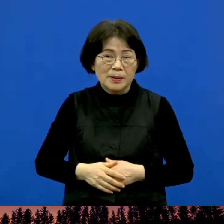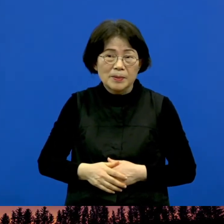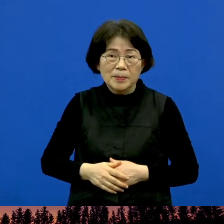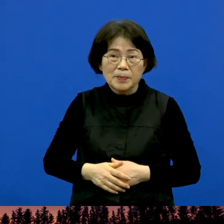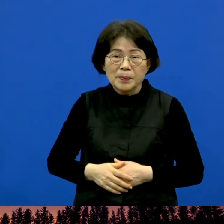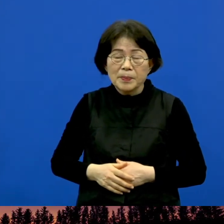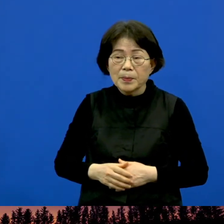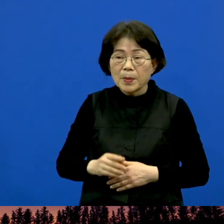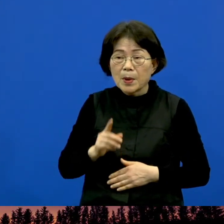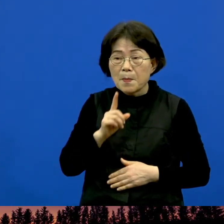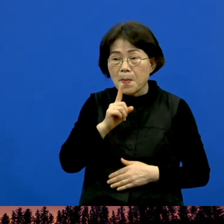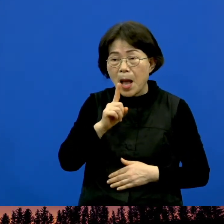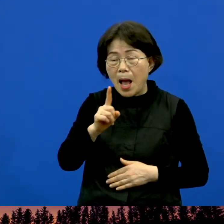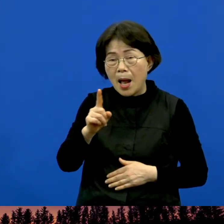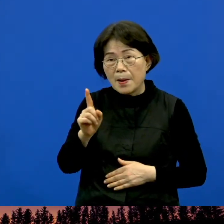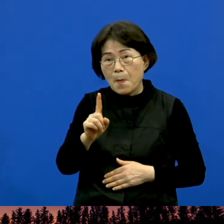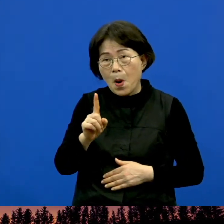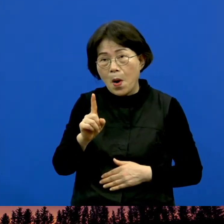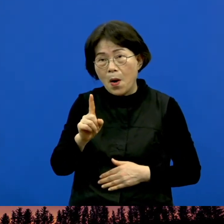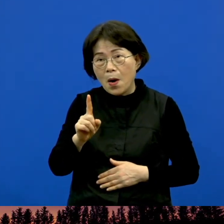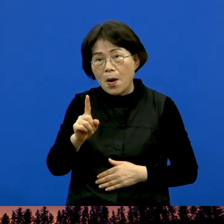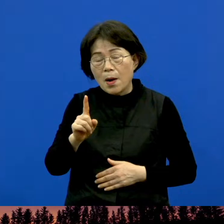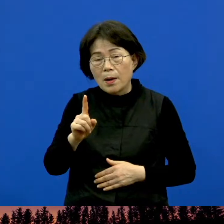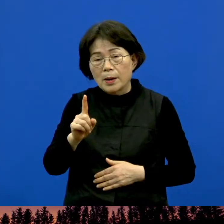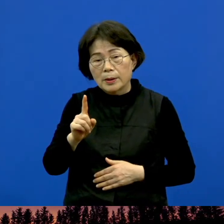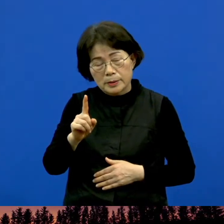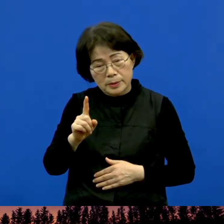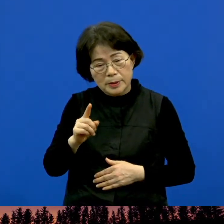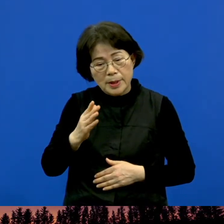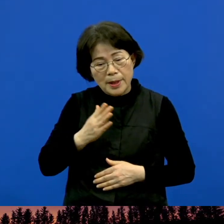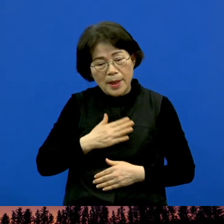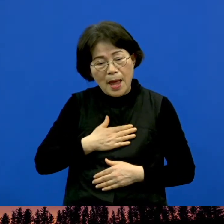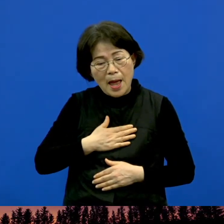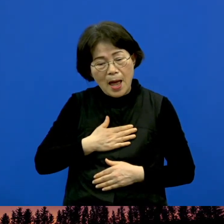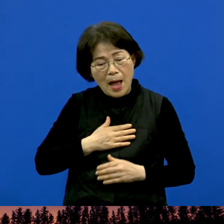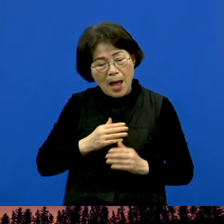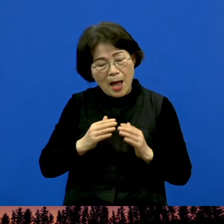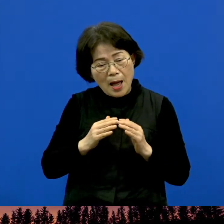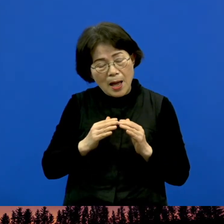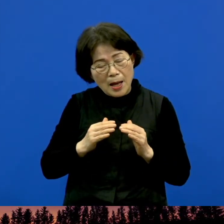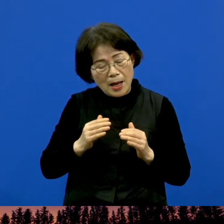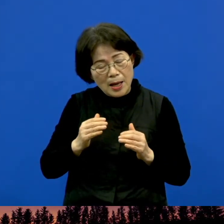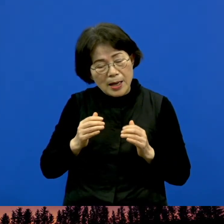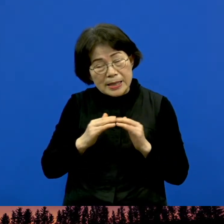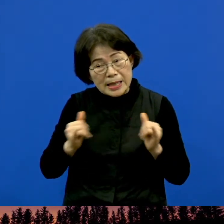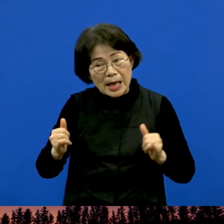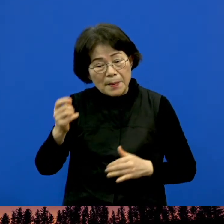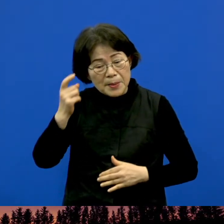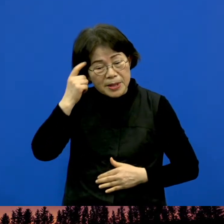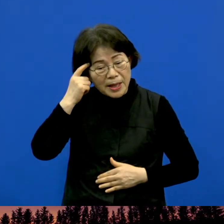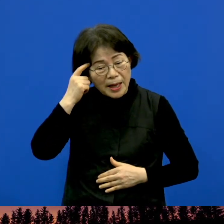그 말은 뭐냐면 더 나올 게 없다 이 말이에요.